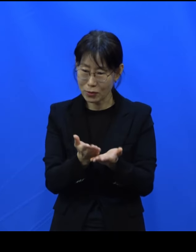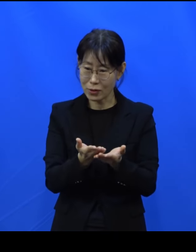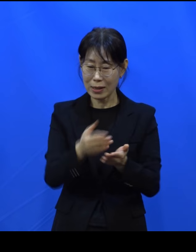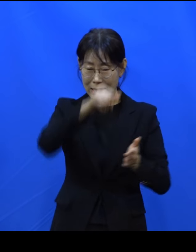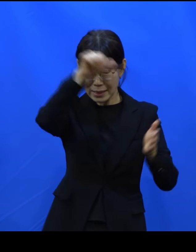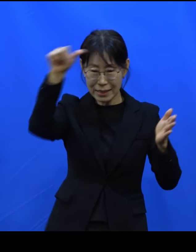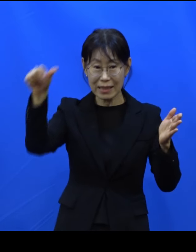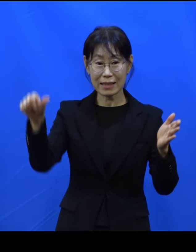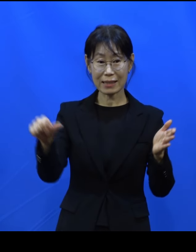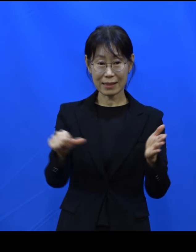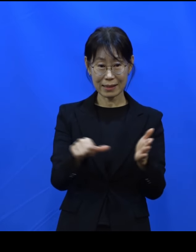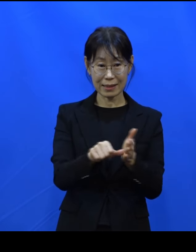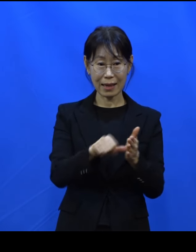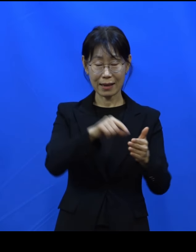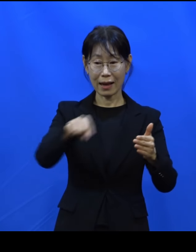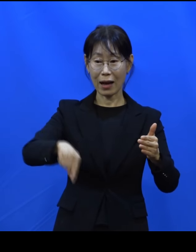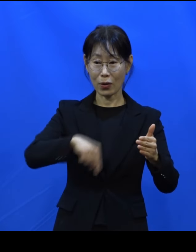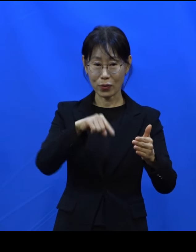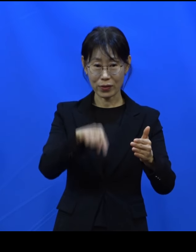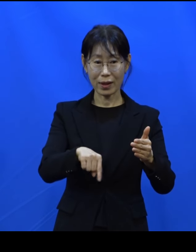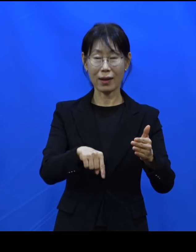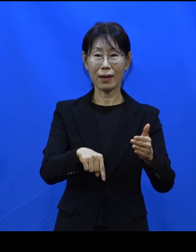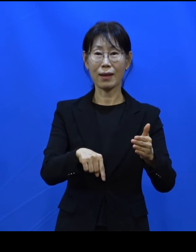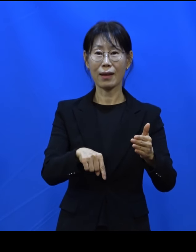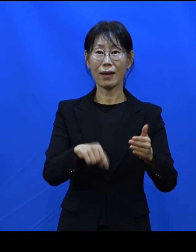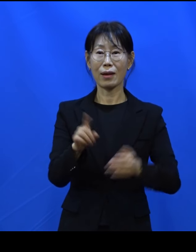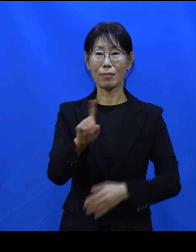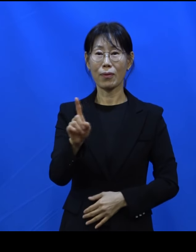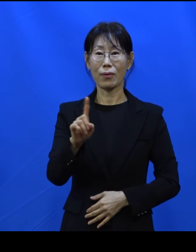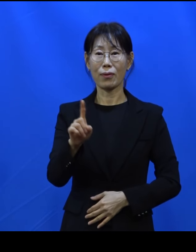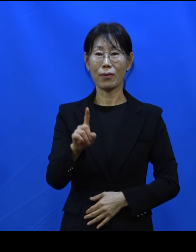인생에 크로노스라고 하는 시간이 있고 카이로스라고 하는 시간이 있어요.